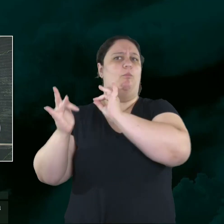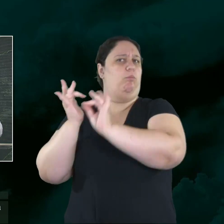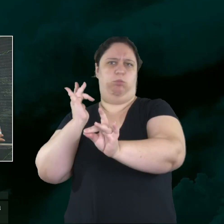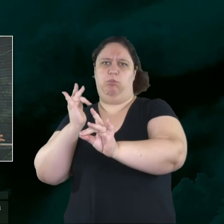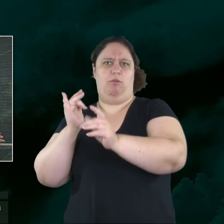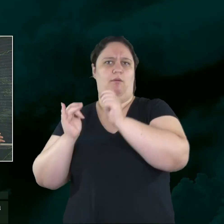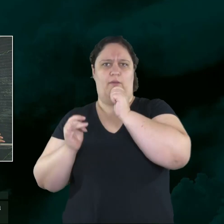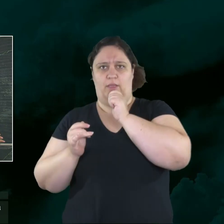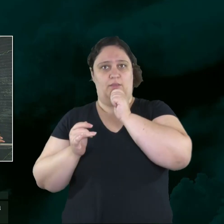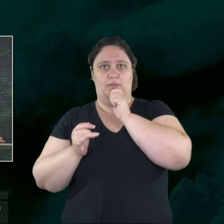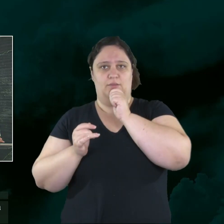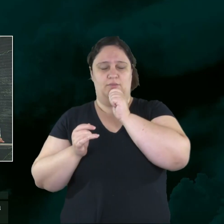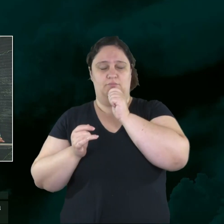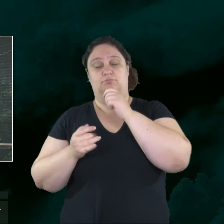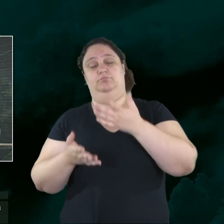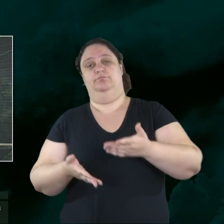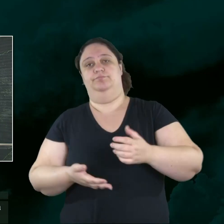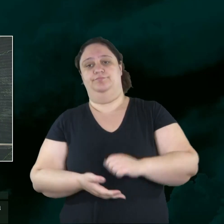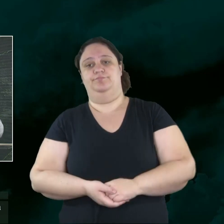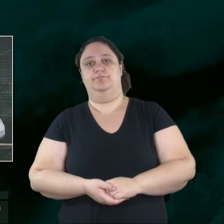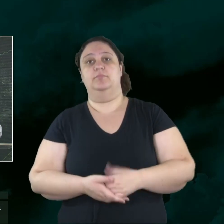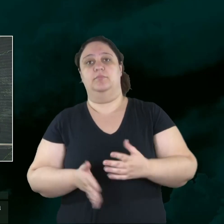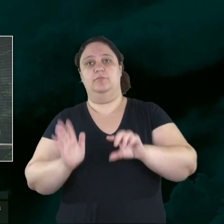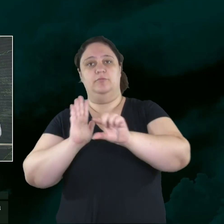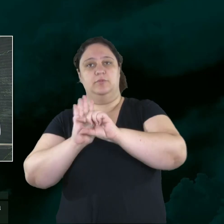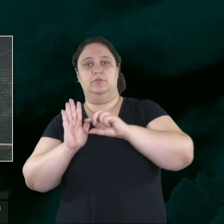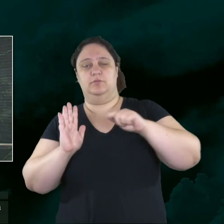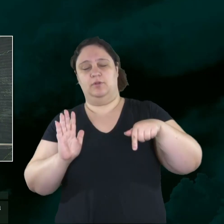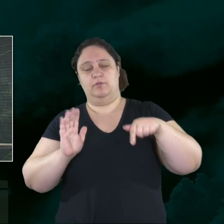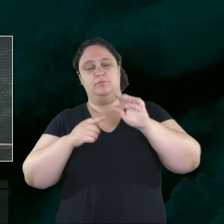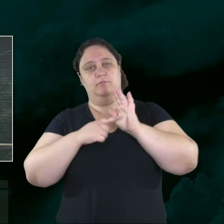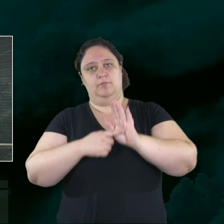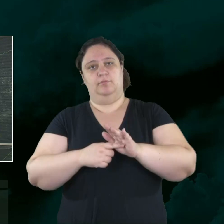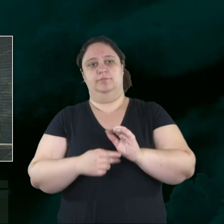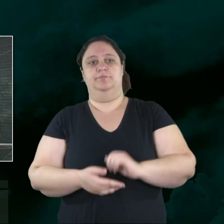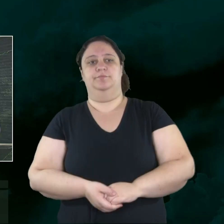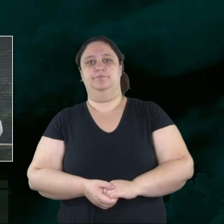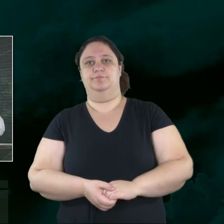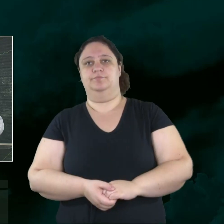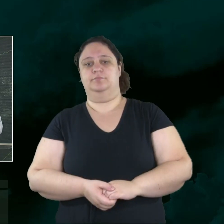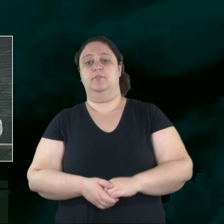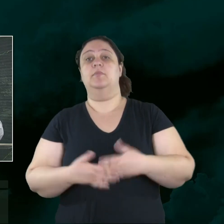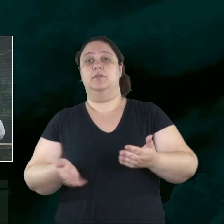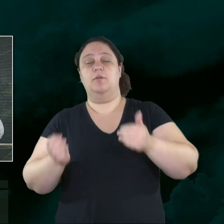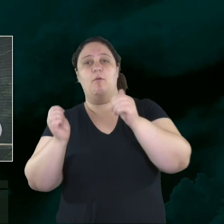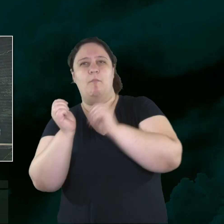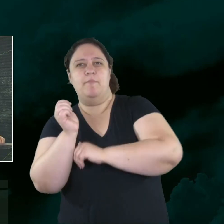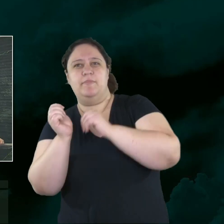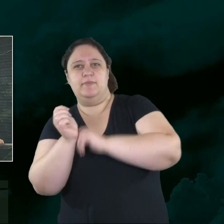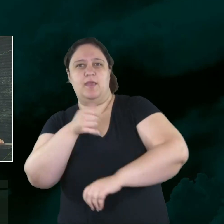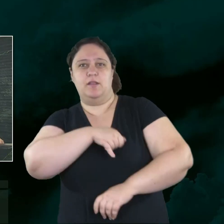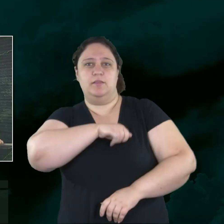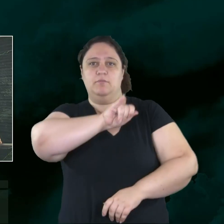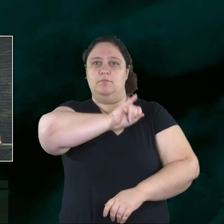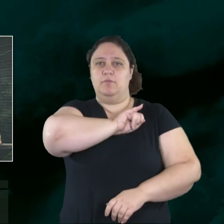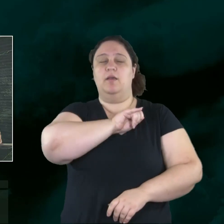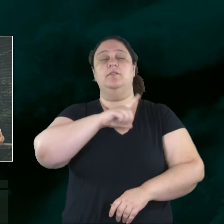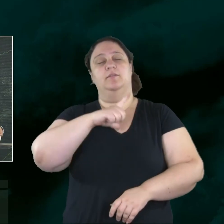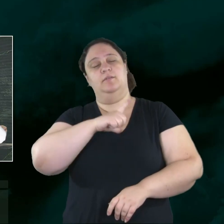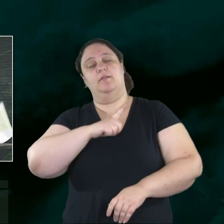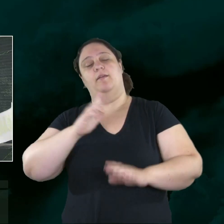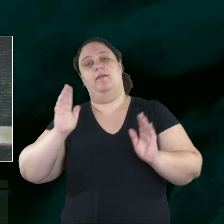que o detinha. E versículo 7 diz, com efeito, o mistério da iniquidade já opera